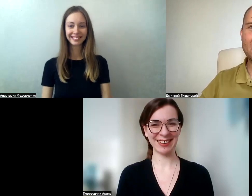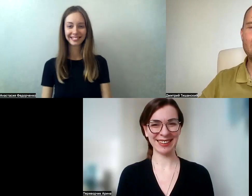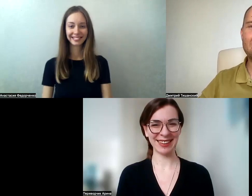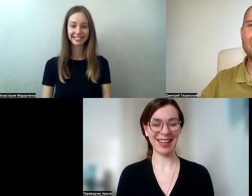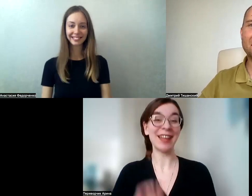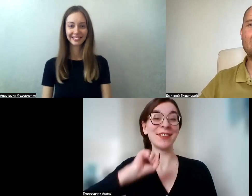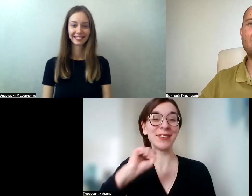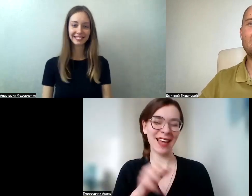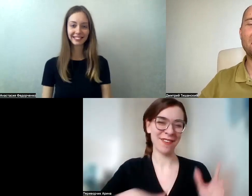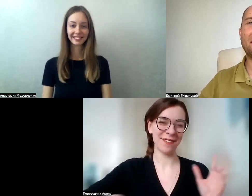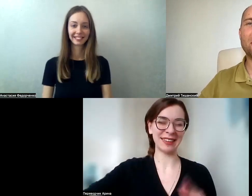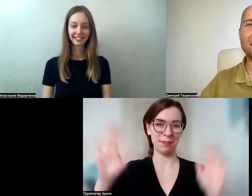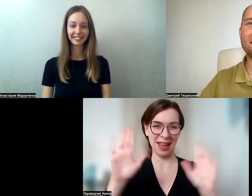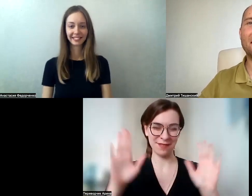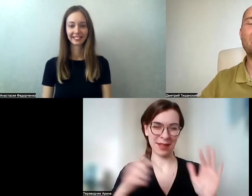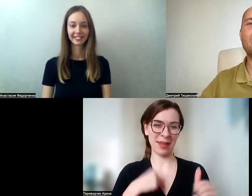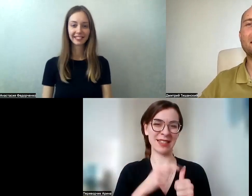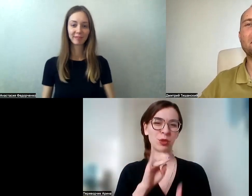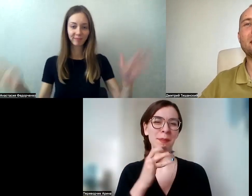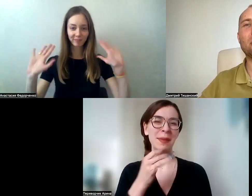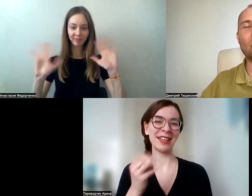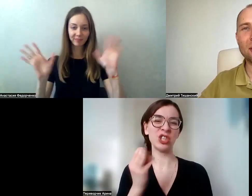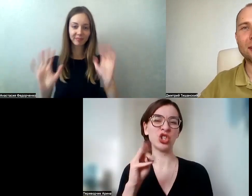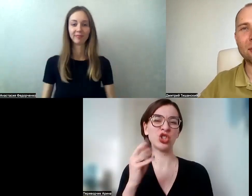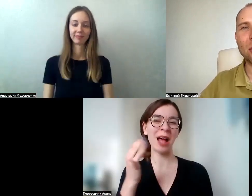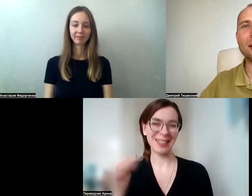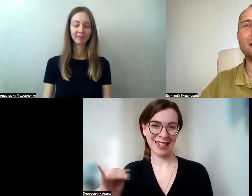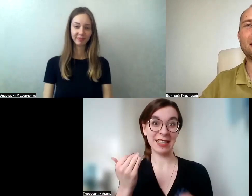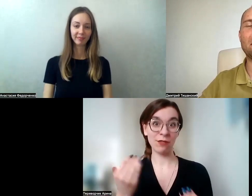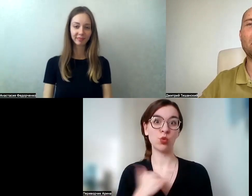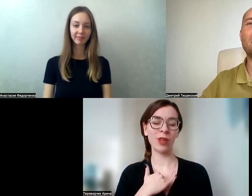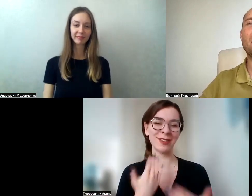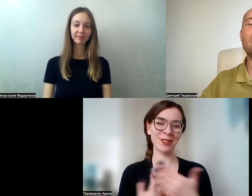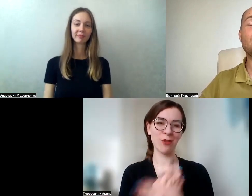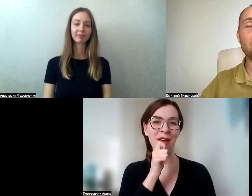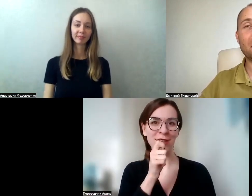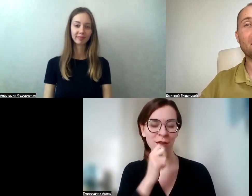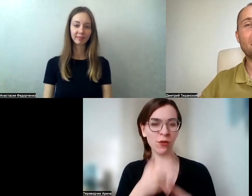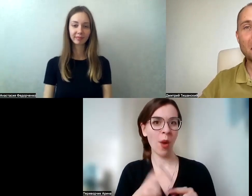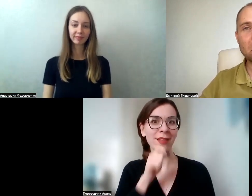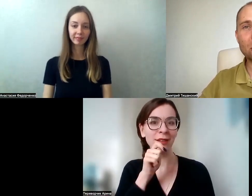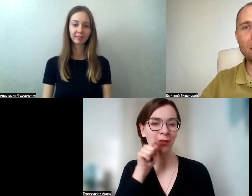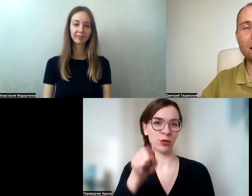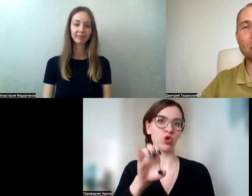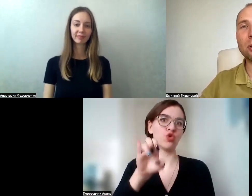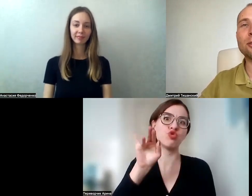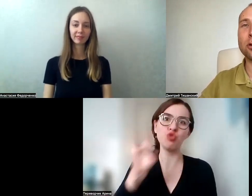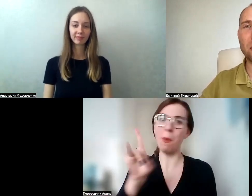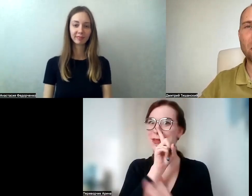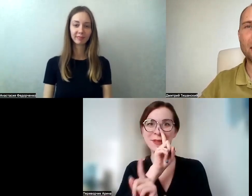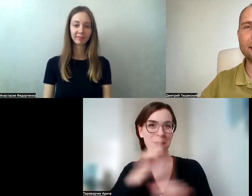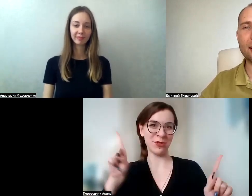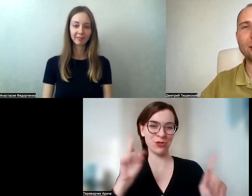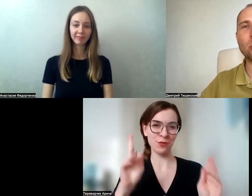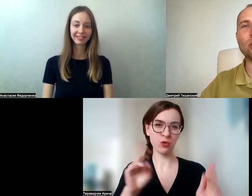Друзья, всем привет! С вами Дмитрий Тишанский. У нас сегодня новое интервью. Это интервью супер необычное. Оно будет